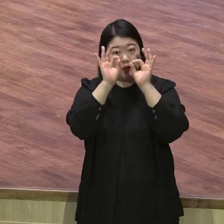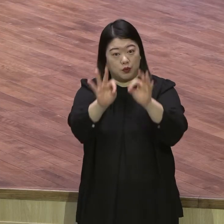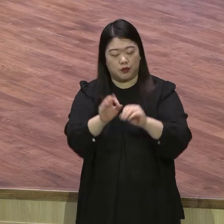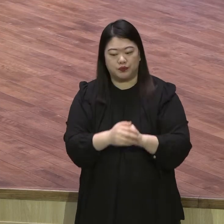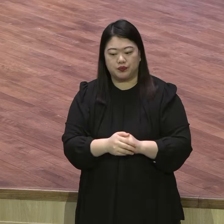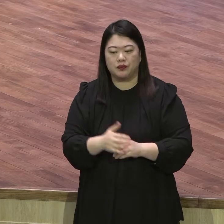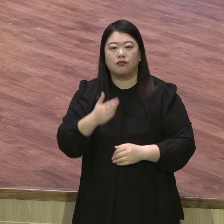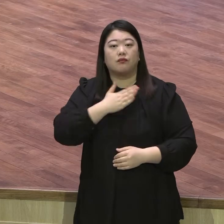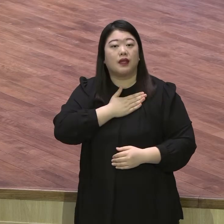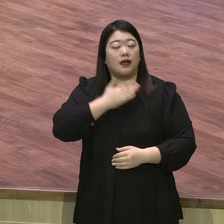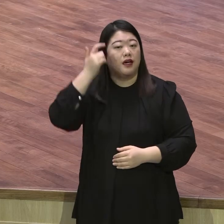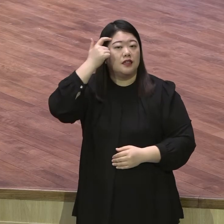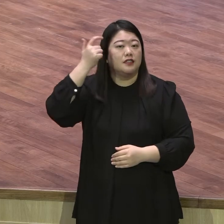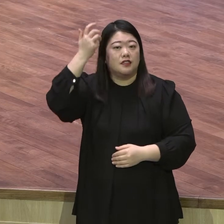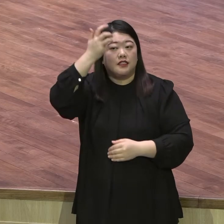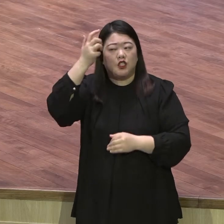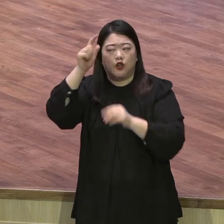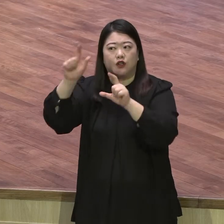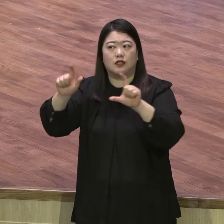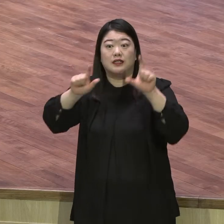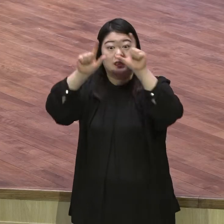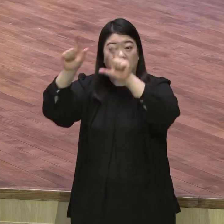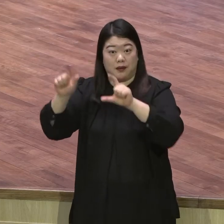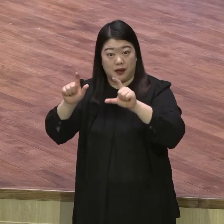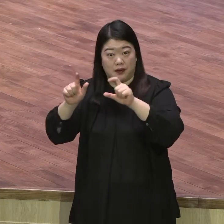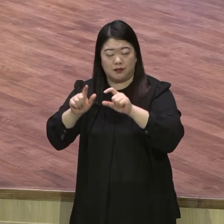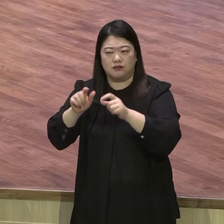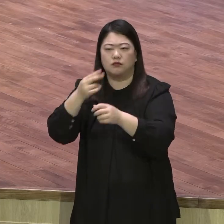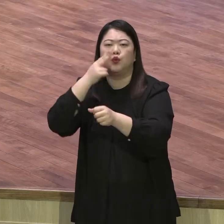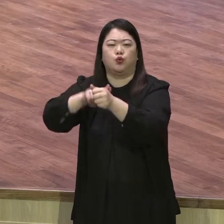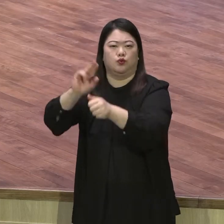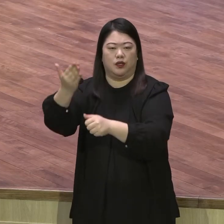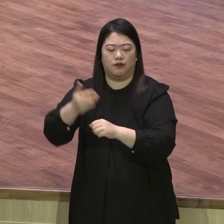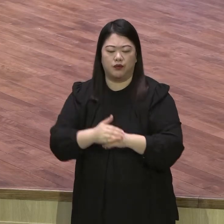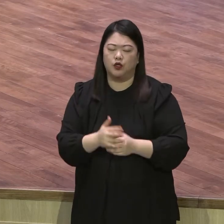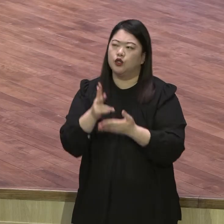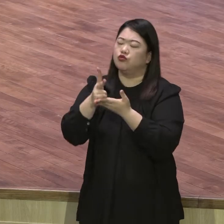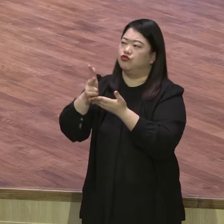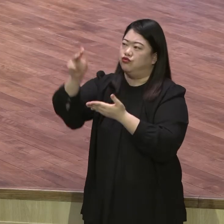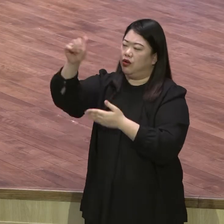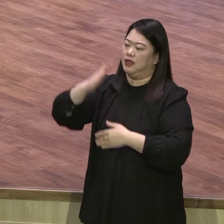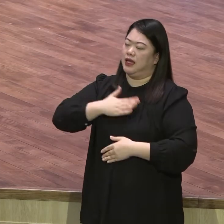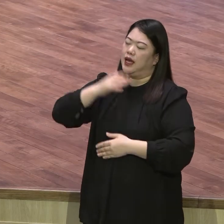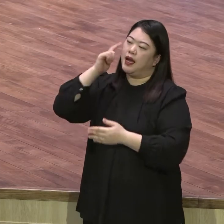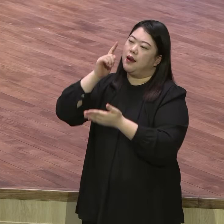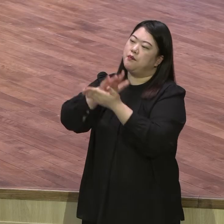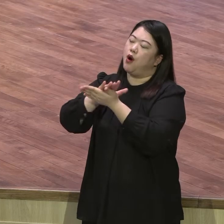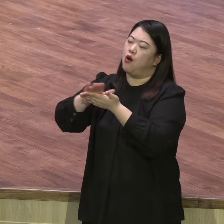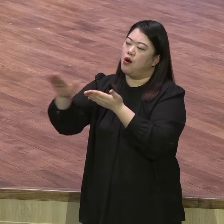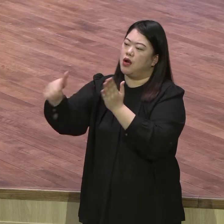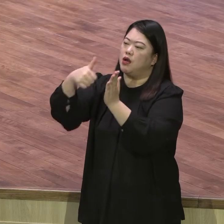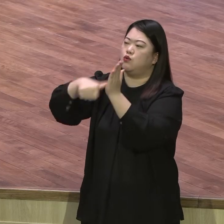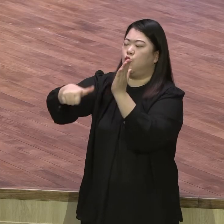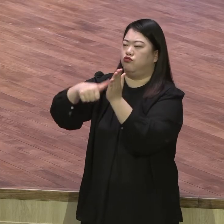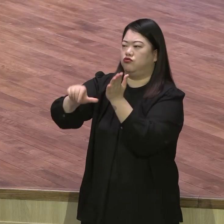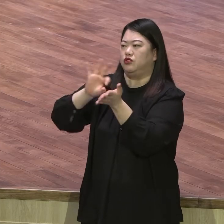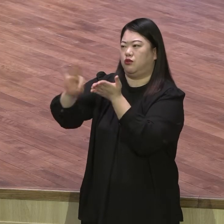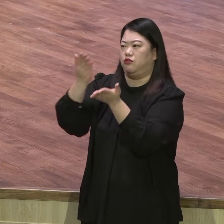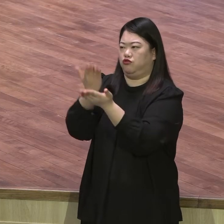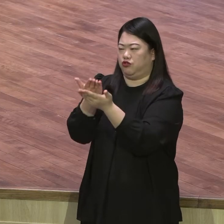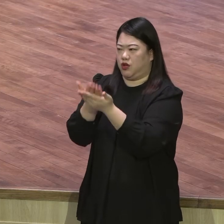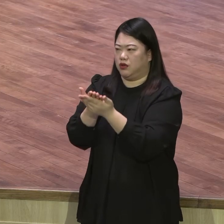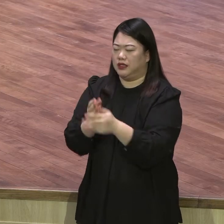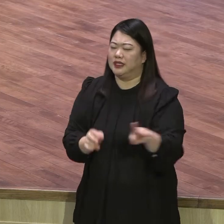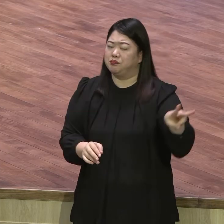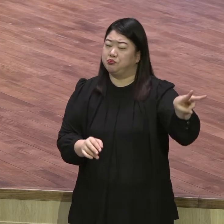우리의 영적인 삶에 큰 도전을 줍니다. 주여 나를 평화의 도구로 서 주소서. 미움 있는 곳에